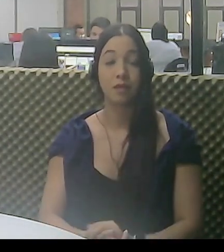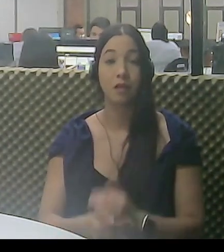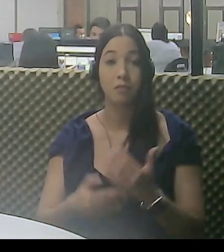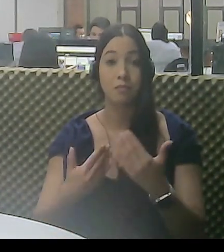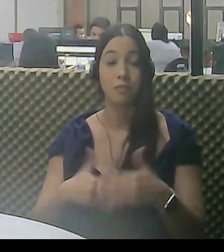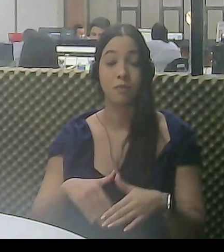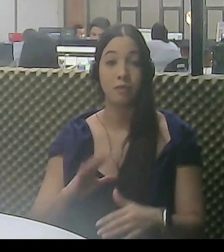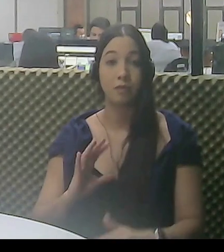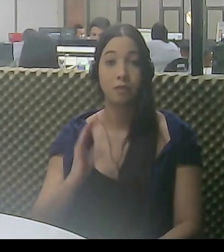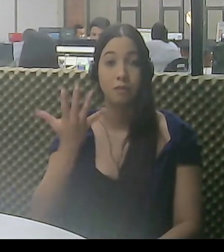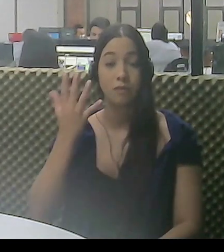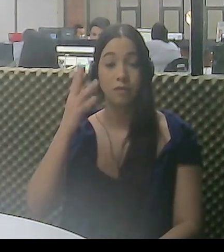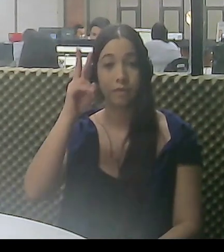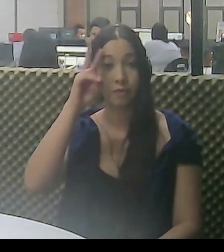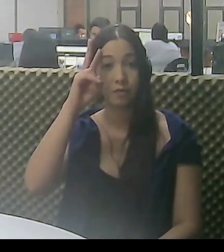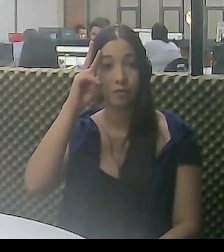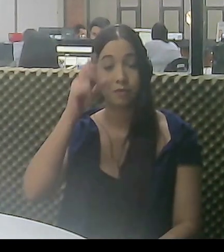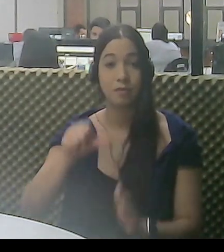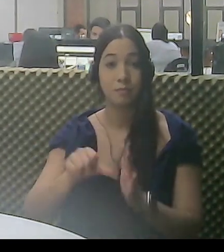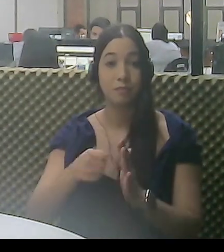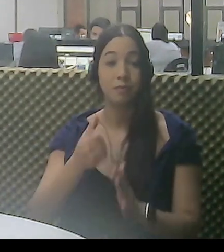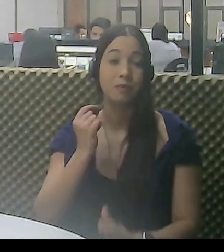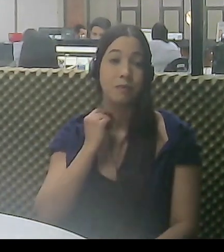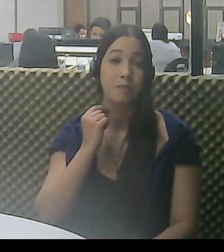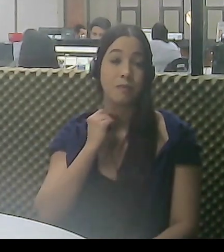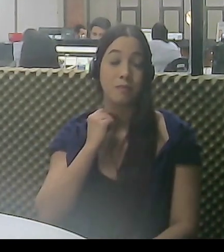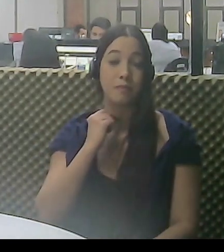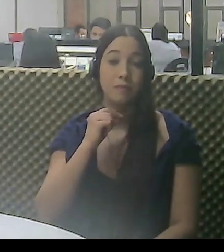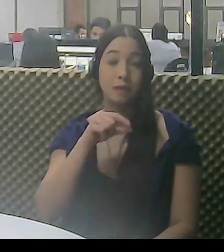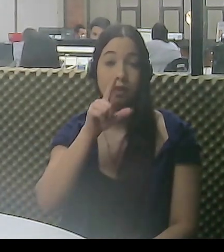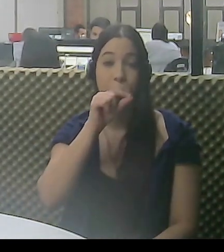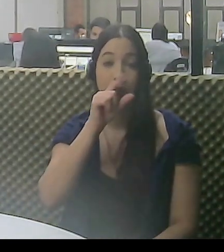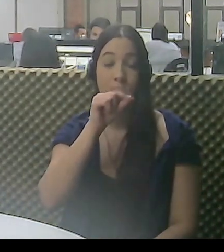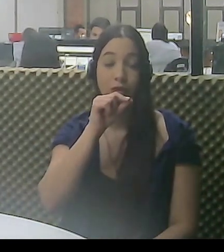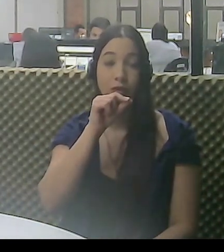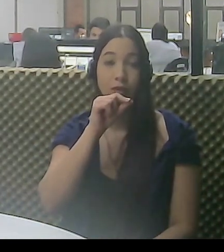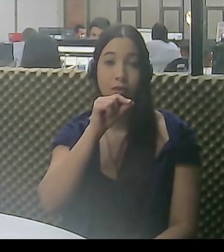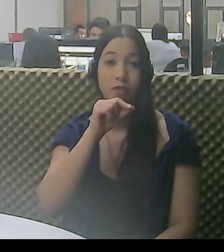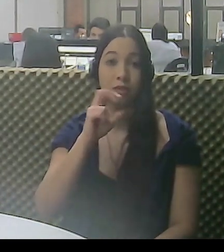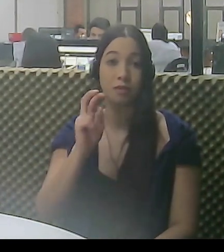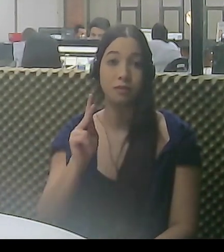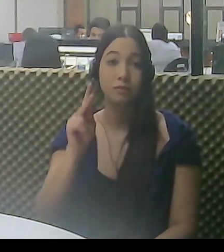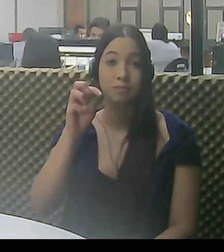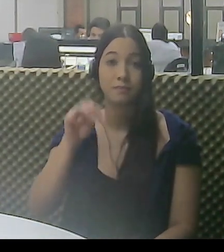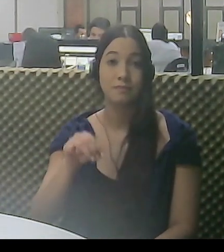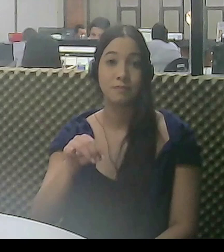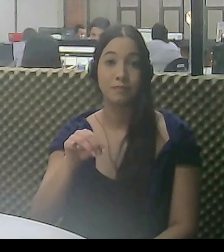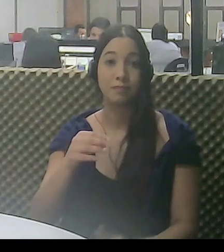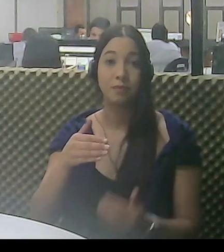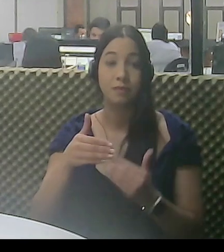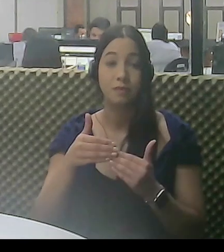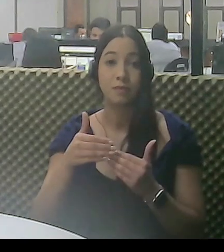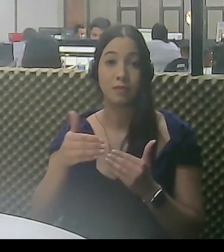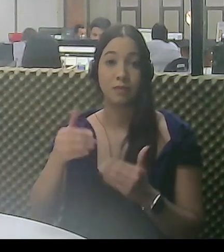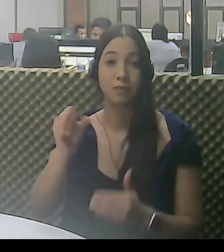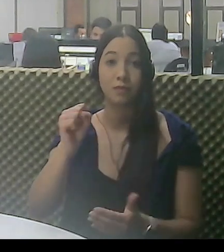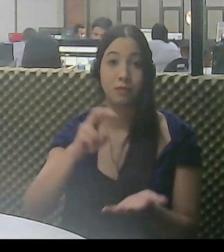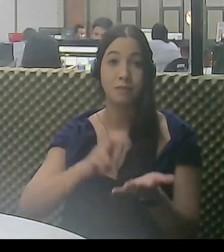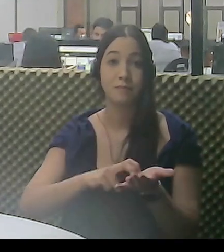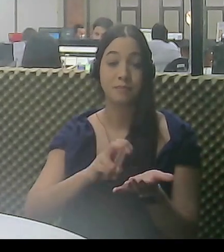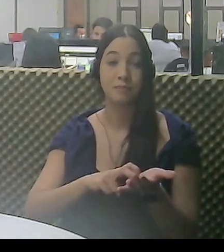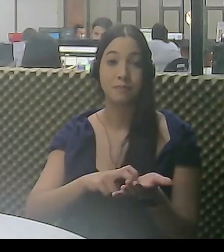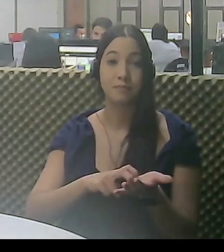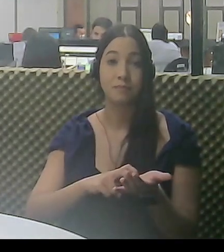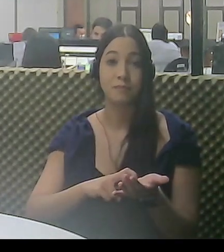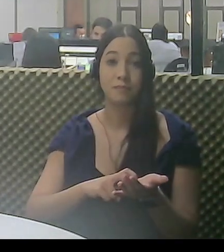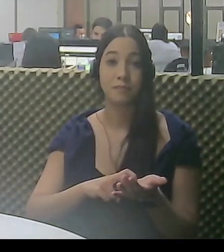próxima segunda-feira, dia 1º de maio, também no Parque do Sabiá, com percurso de 5 km e largada às 8 da manhã. Os